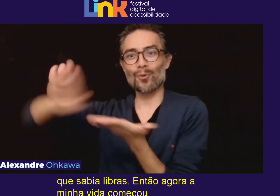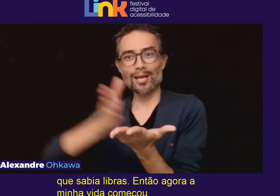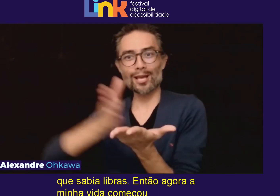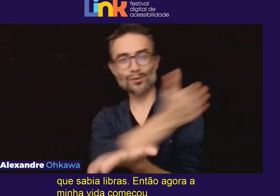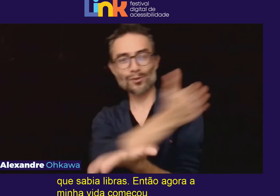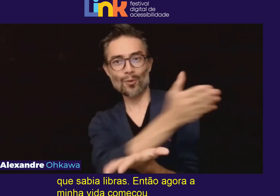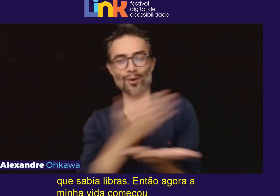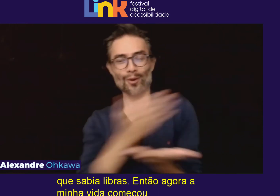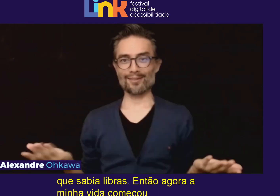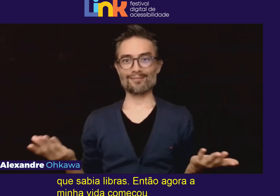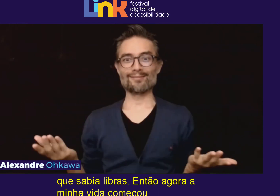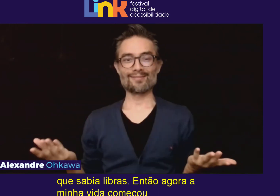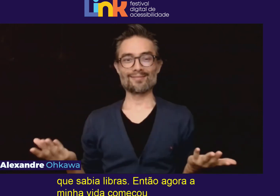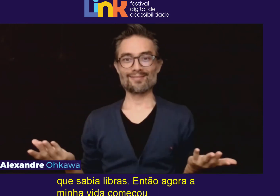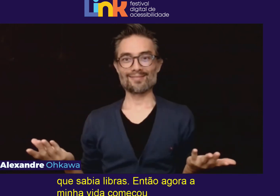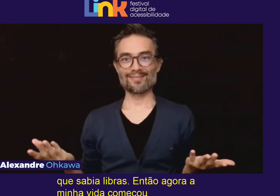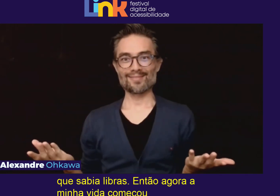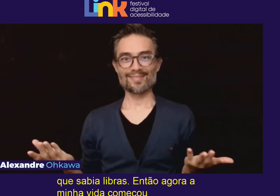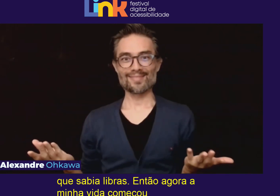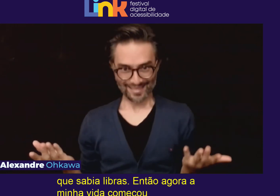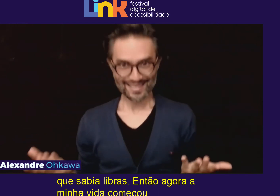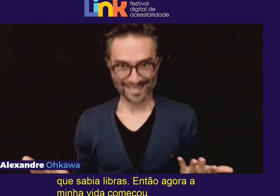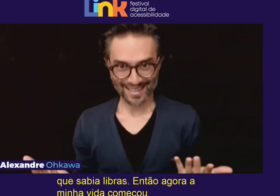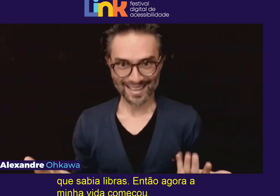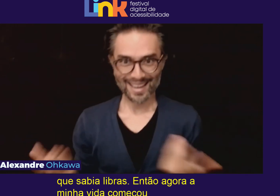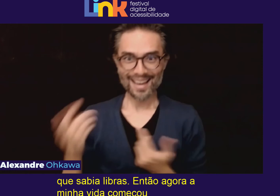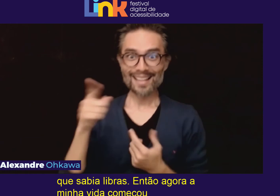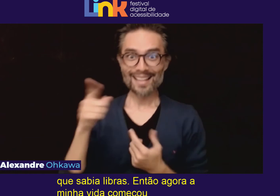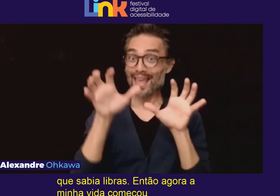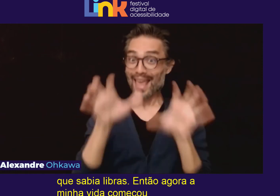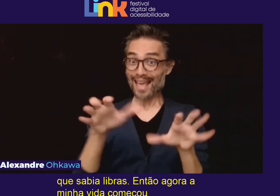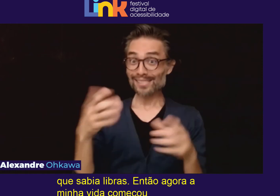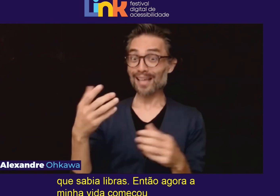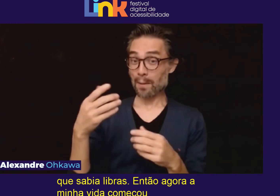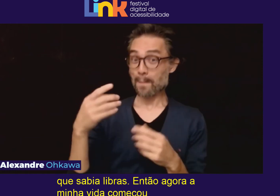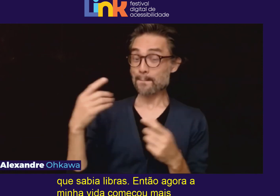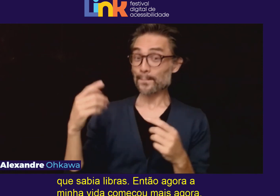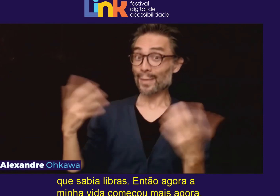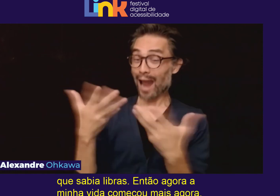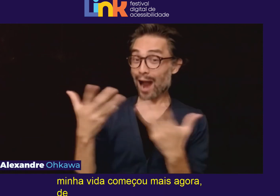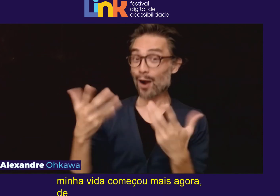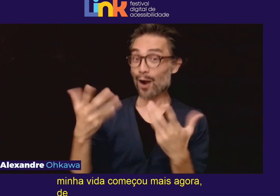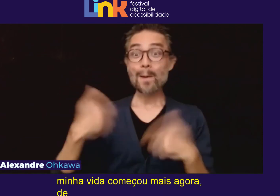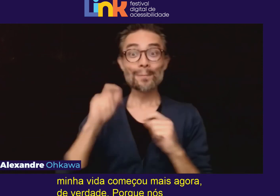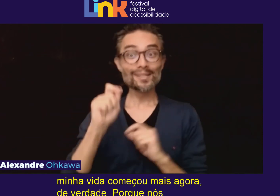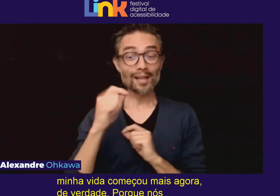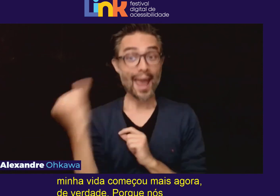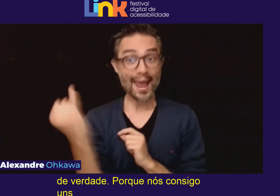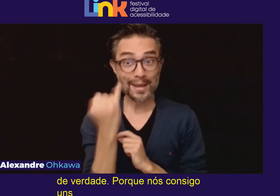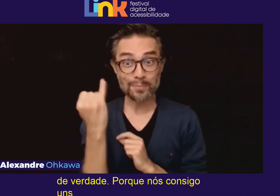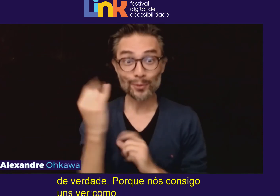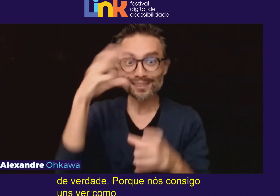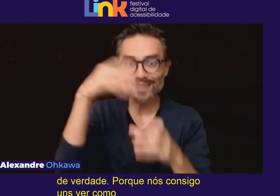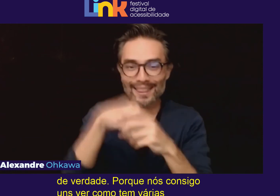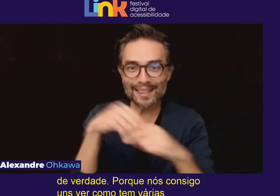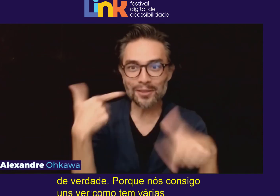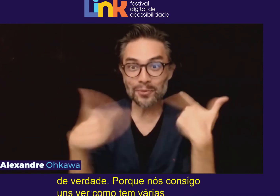né? Porque nós conseguimos ver como tem vários espaços que nós